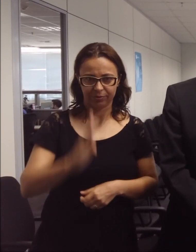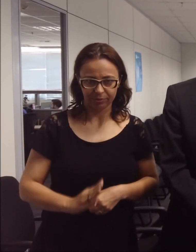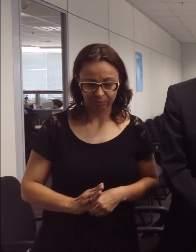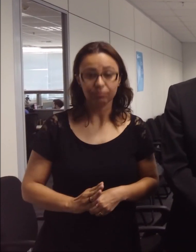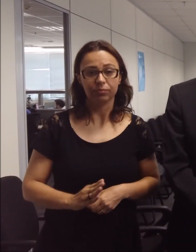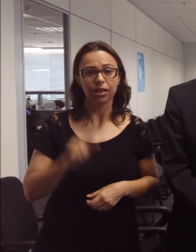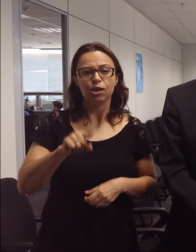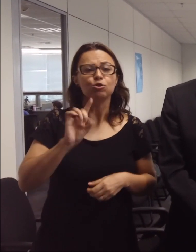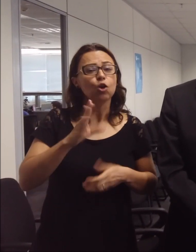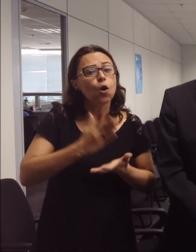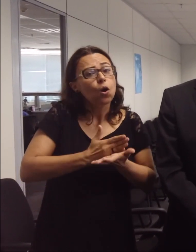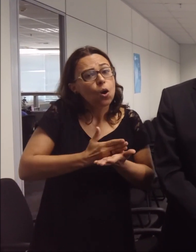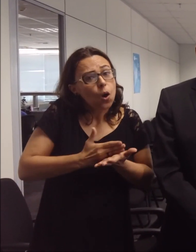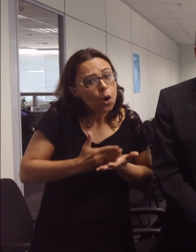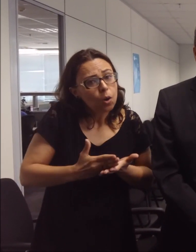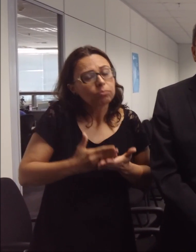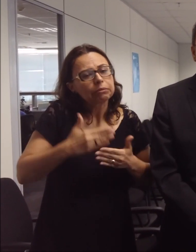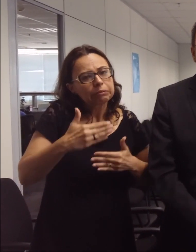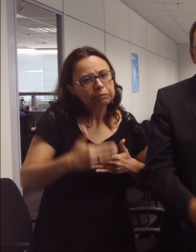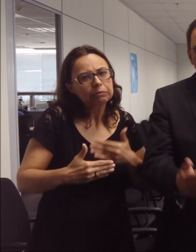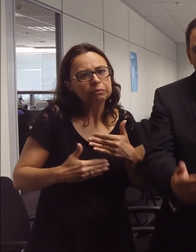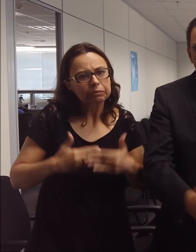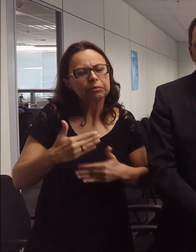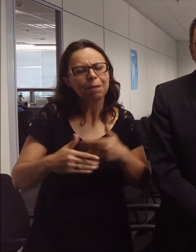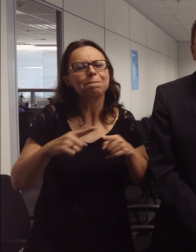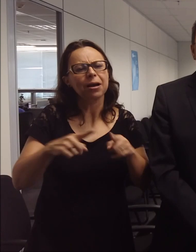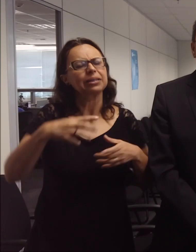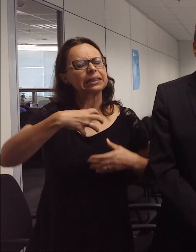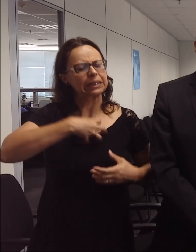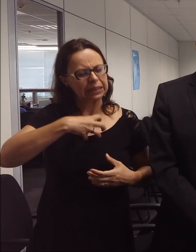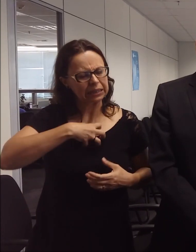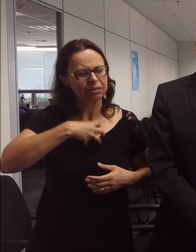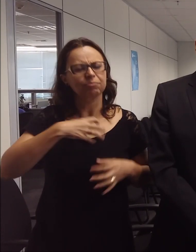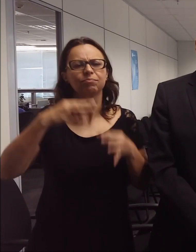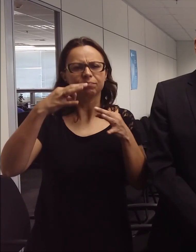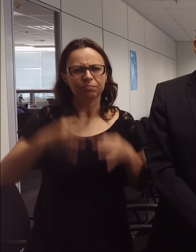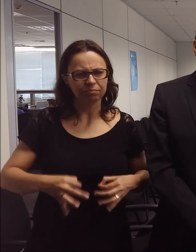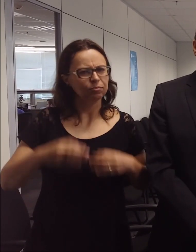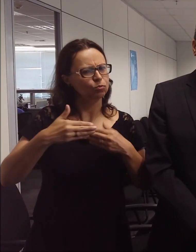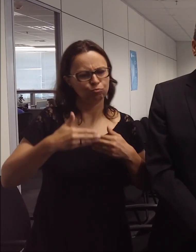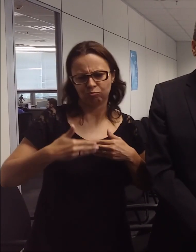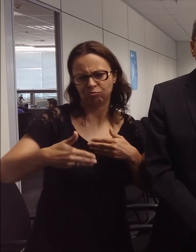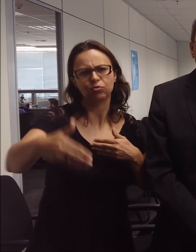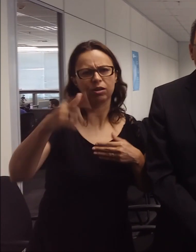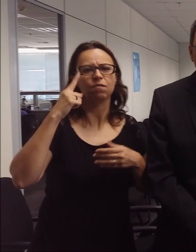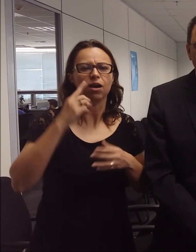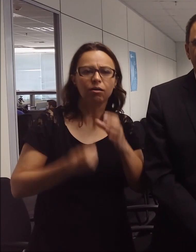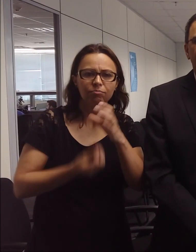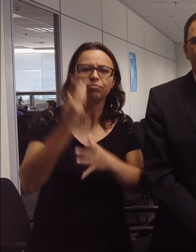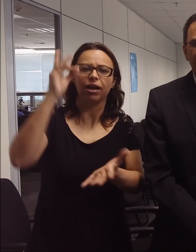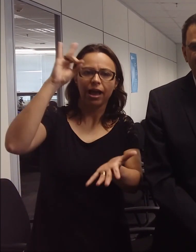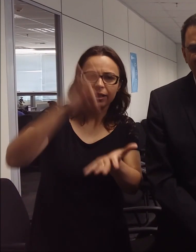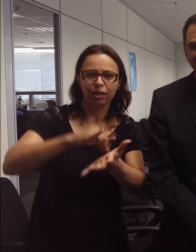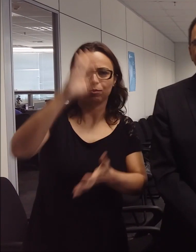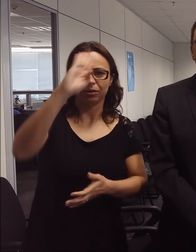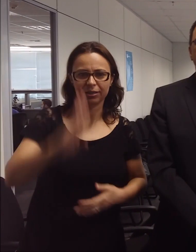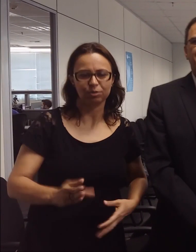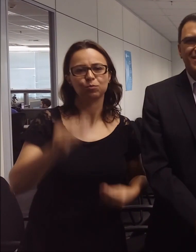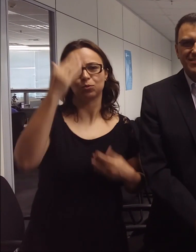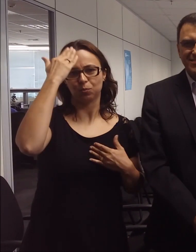se iniciando, mas temos a convicção que em breve isso se tornará uma realidade no Brasil.